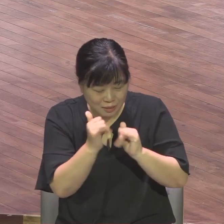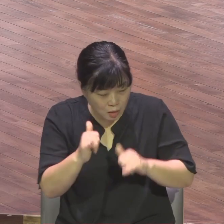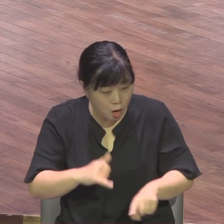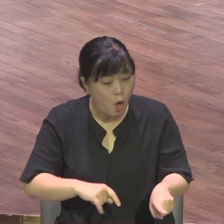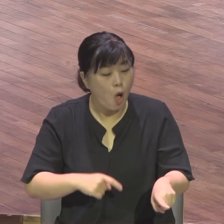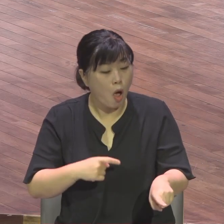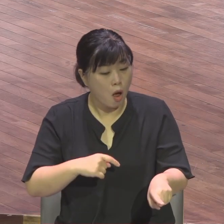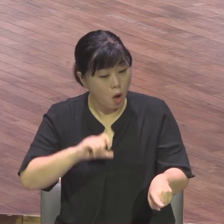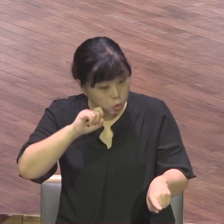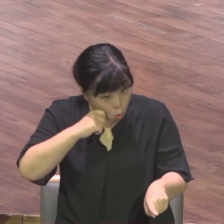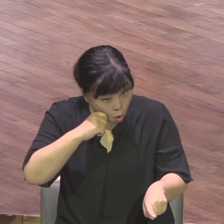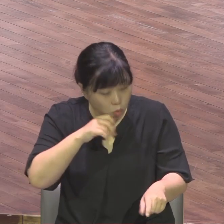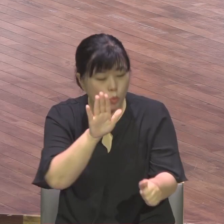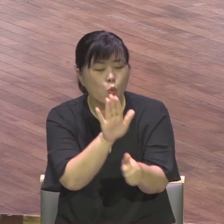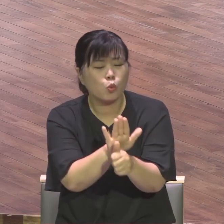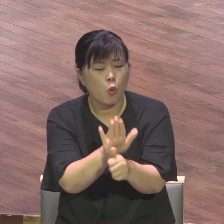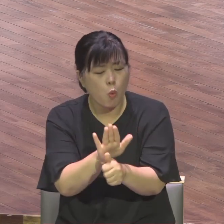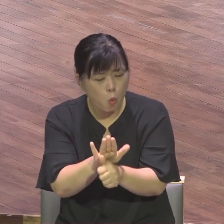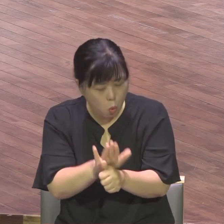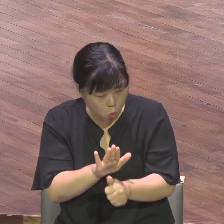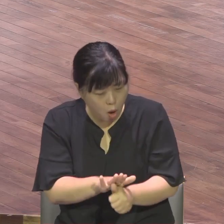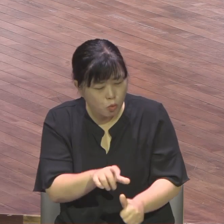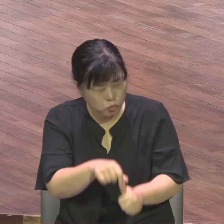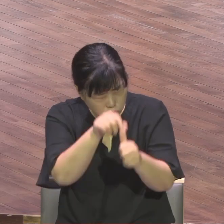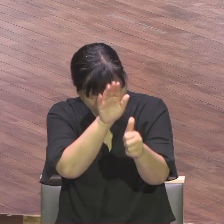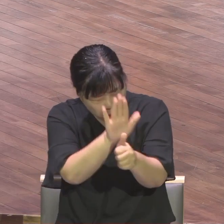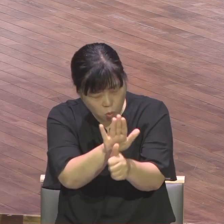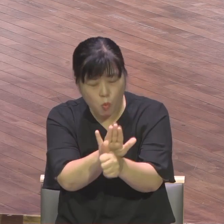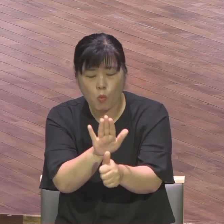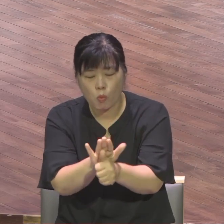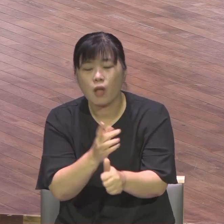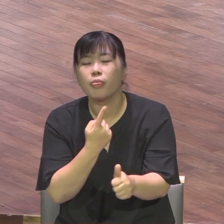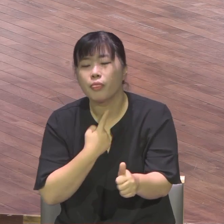그랬어요. 많은 사람을 구제하고